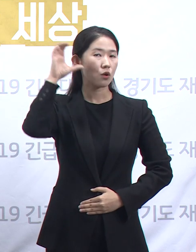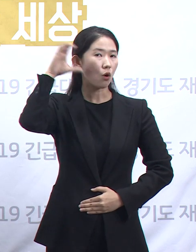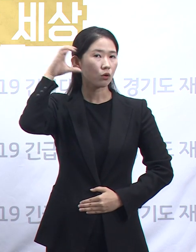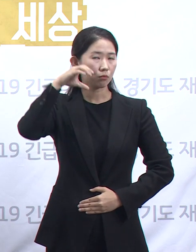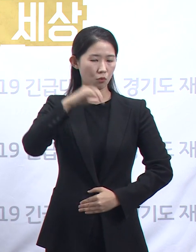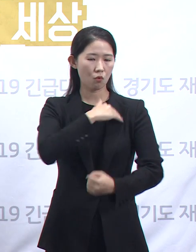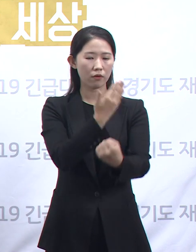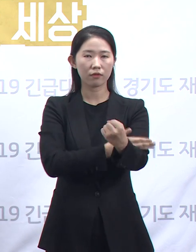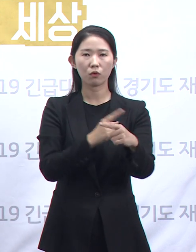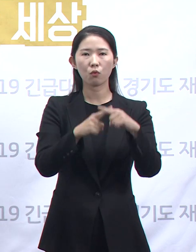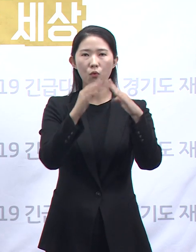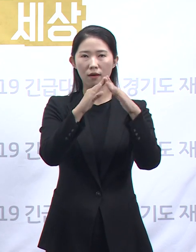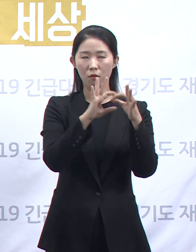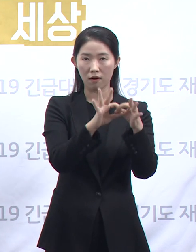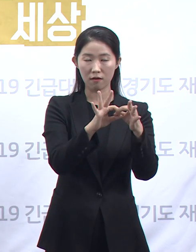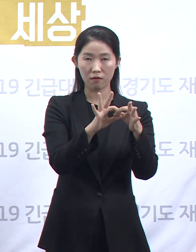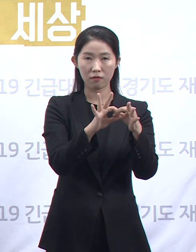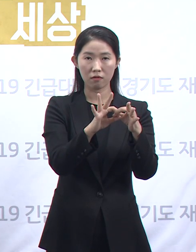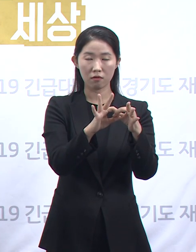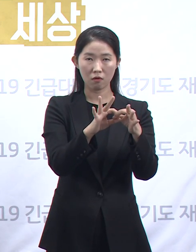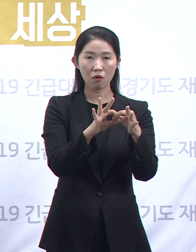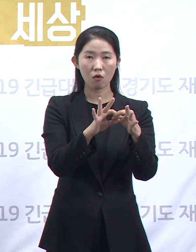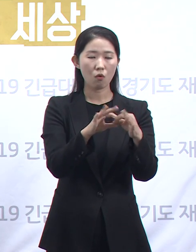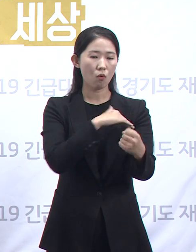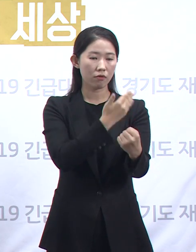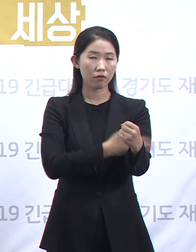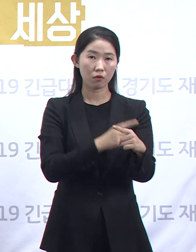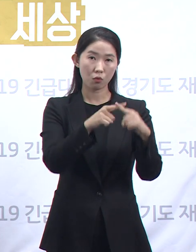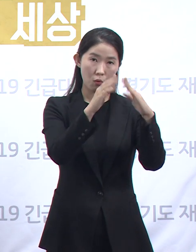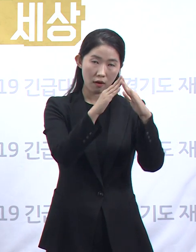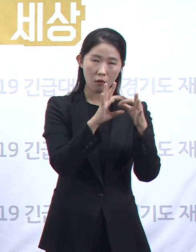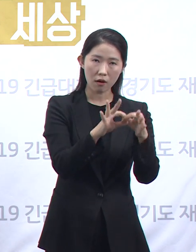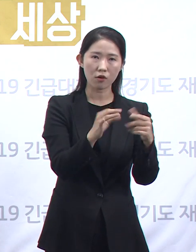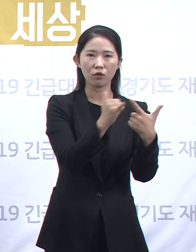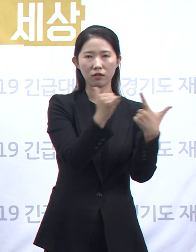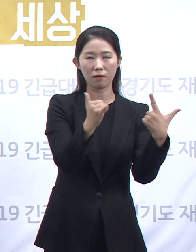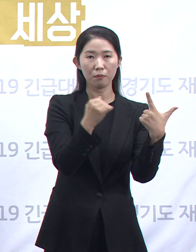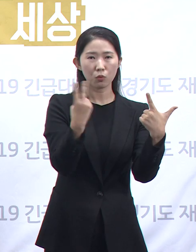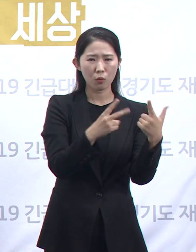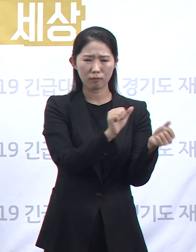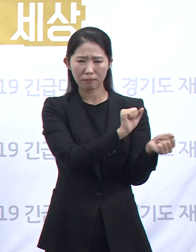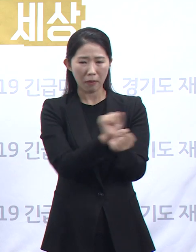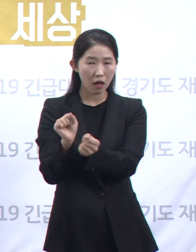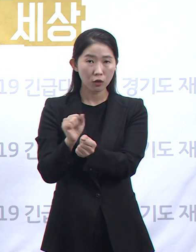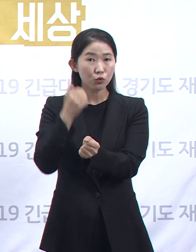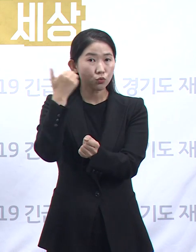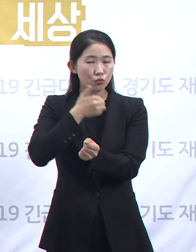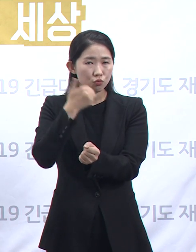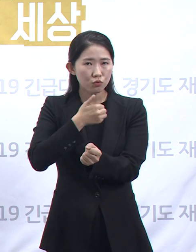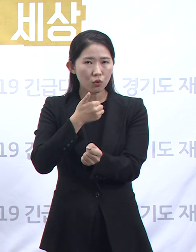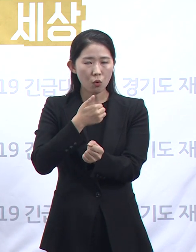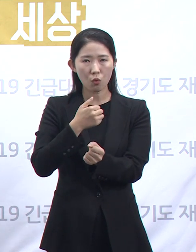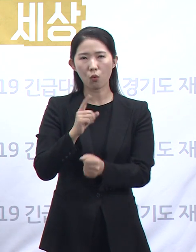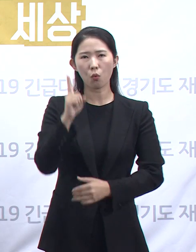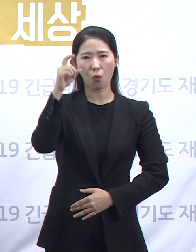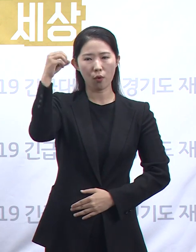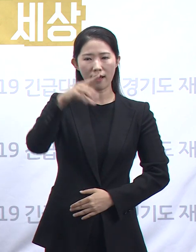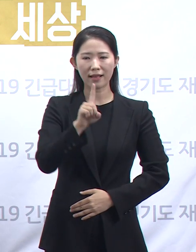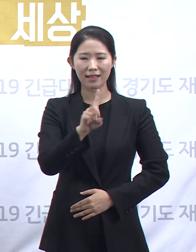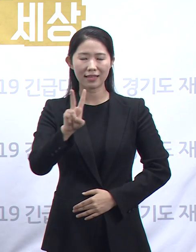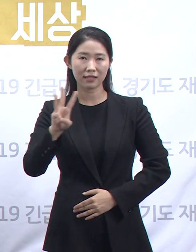상황입니다. 관련된 누적 확진자는 영등포 권능교회 관련이 6명, 2차 전파 사례인 고양 123 요양